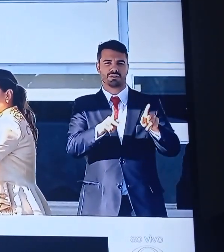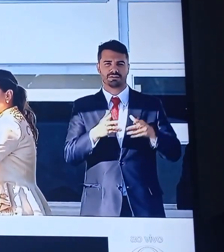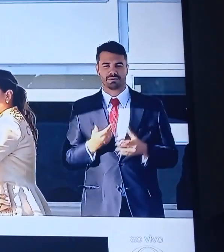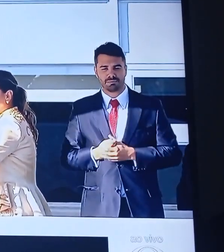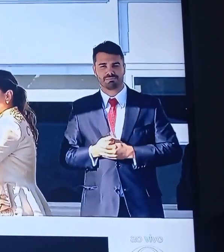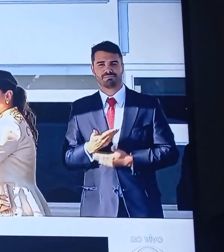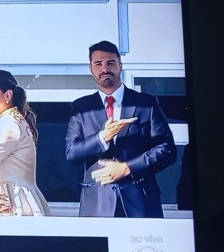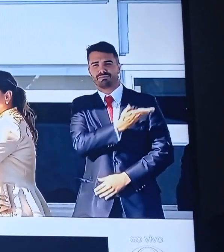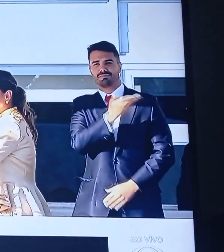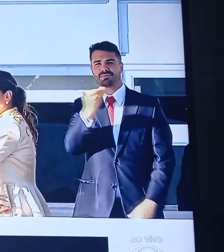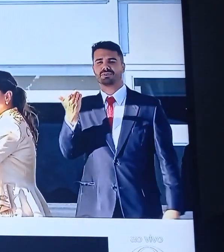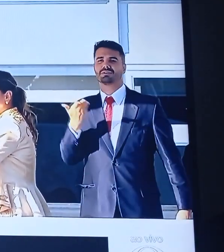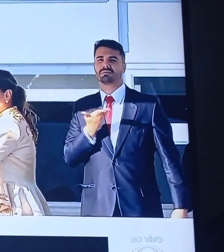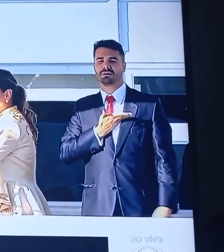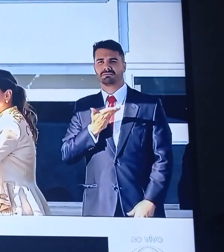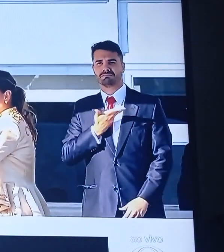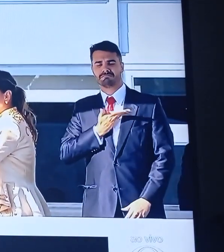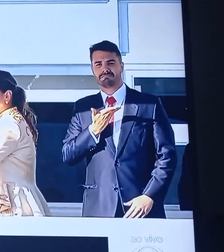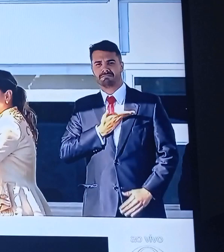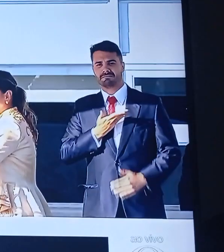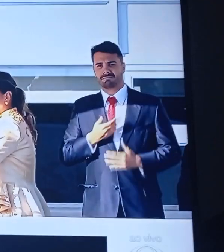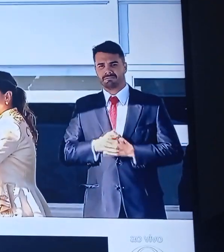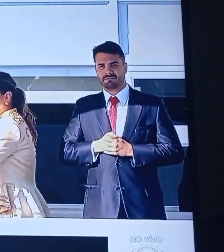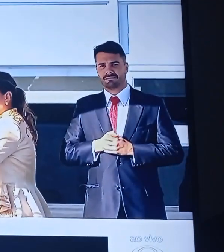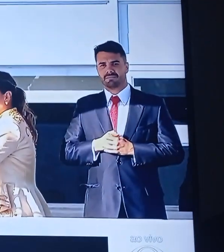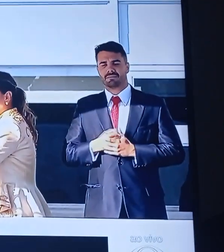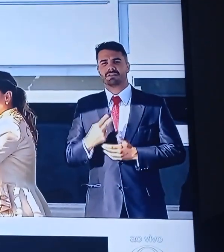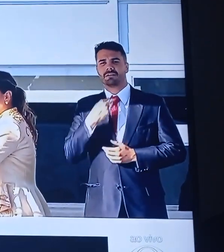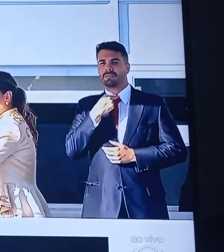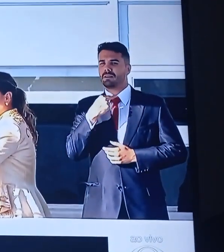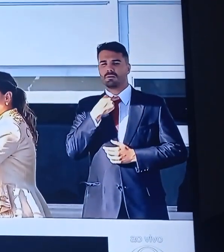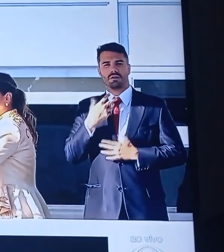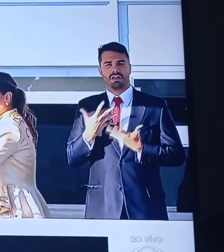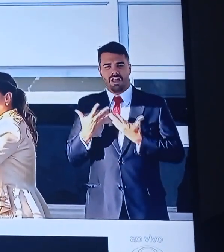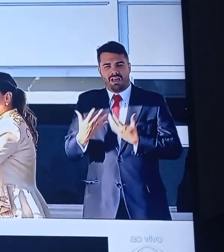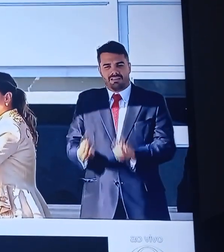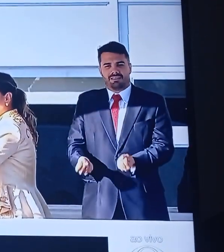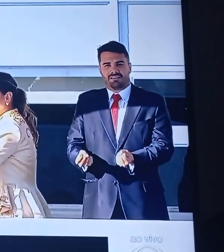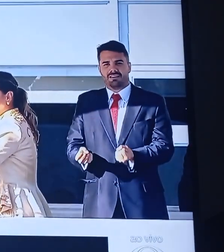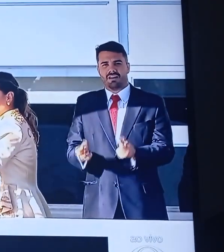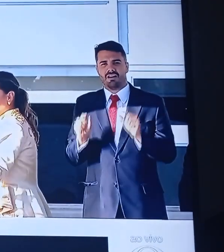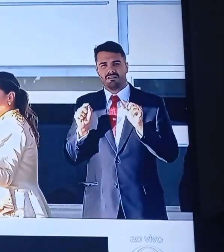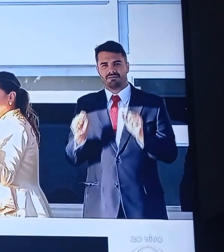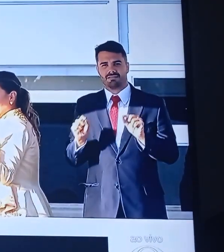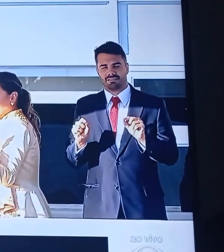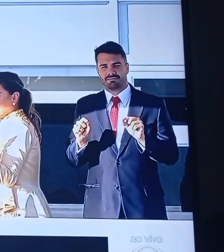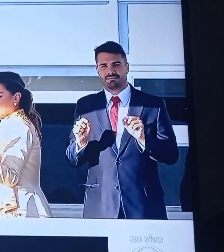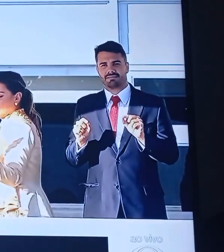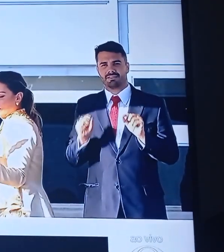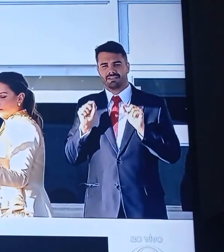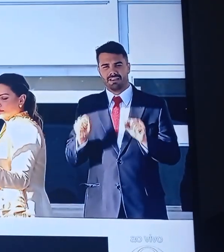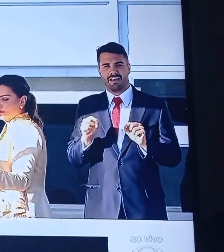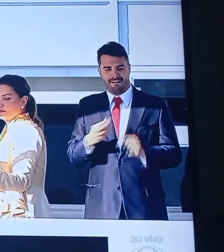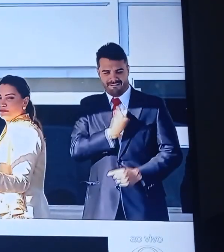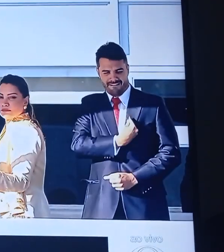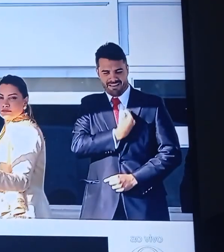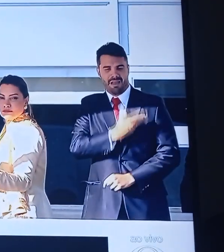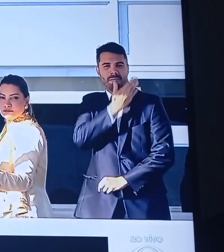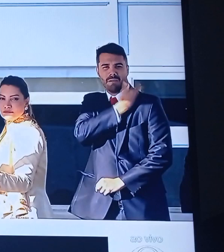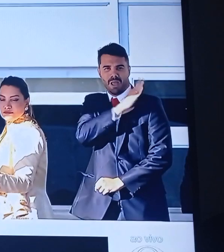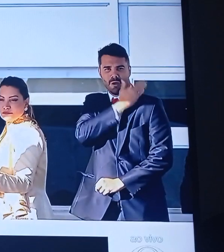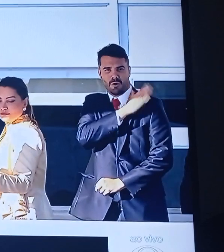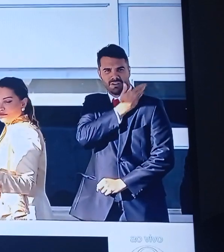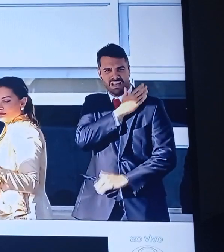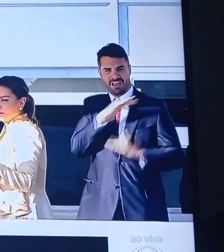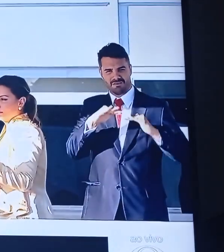Minhas amigas e meus amigos, é inaceitável que continuemos a conviver com o preconceito,